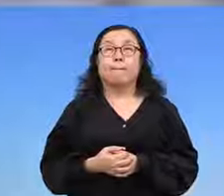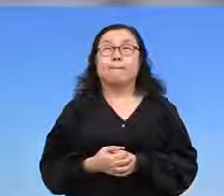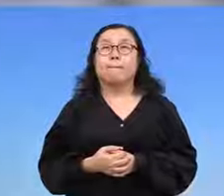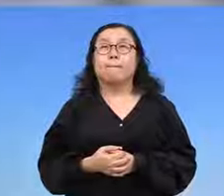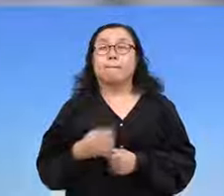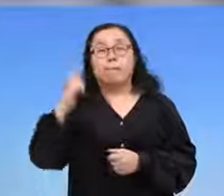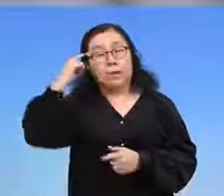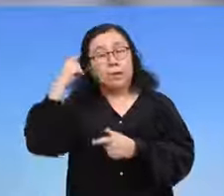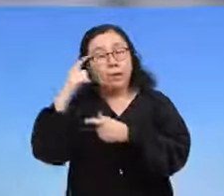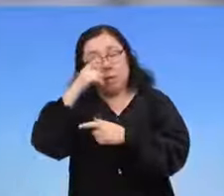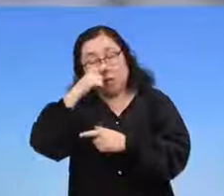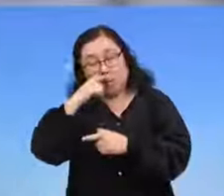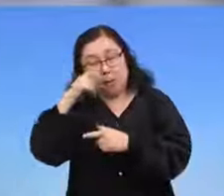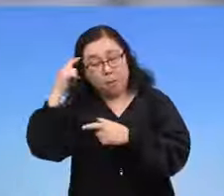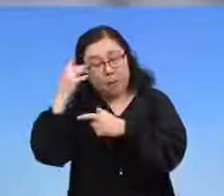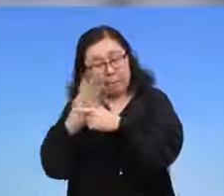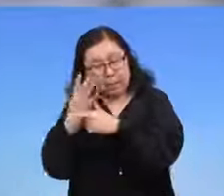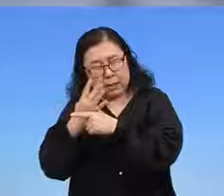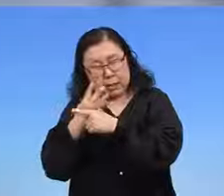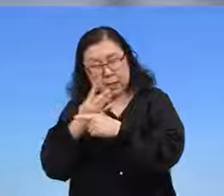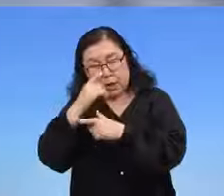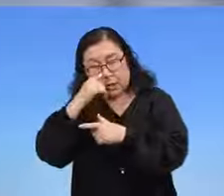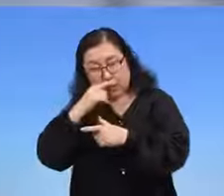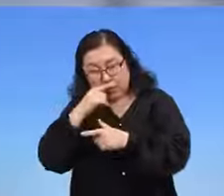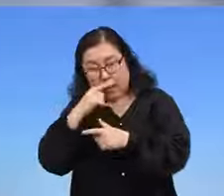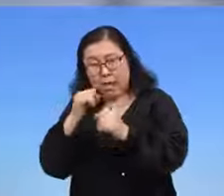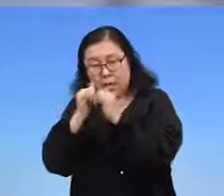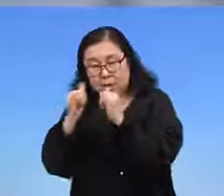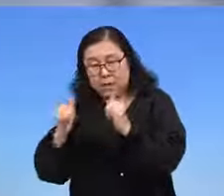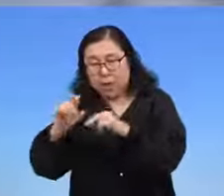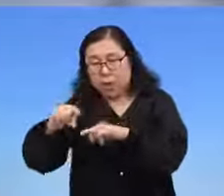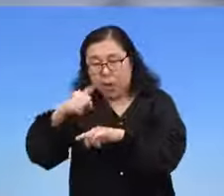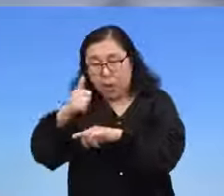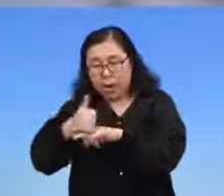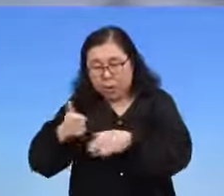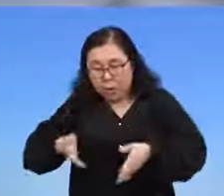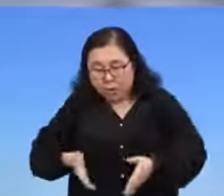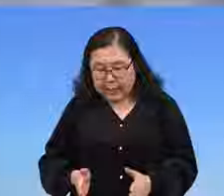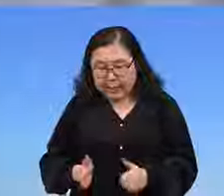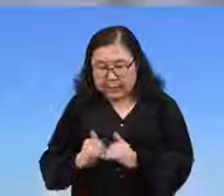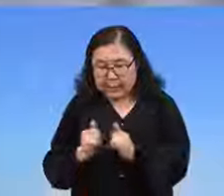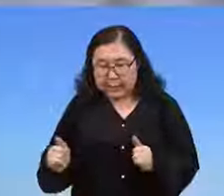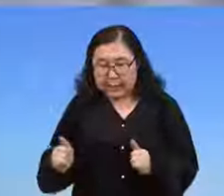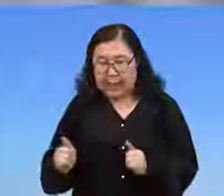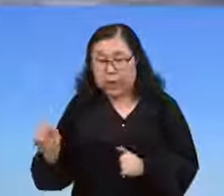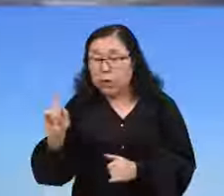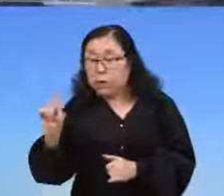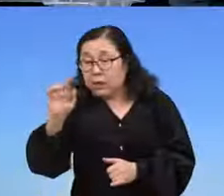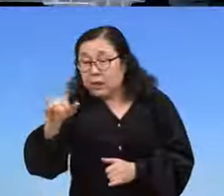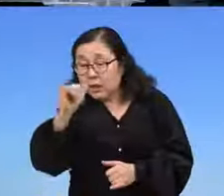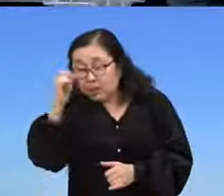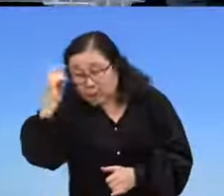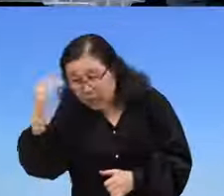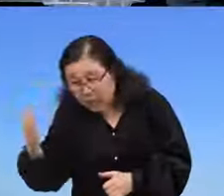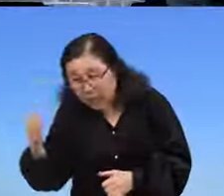아니, 그 동방 박사들이 유대인의 왕으로 나신 이가 어디 있느냐, 이 질문에 대하여 헤롯은 왜 그렇게 소동합니까?